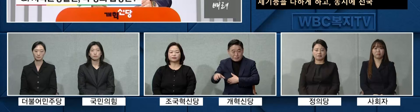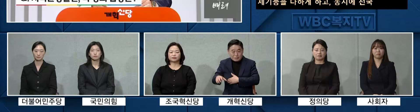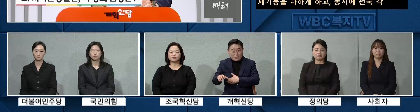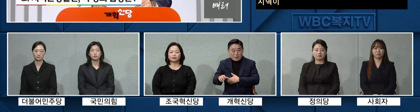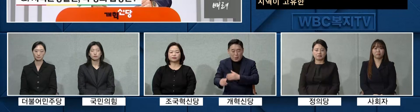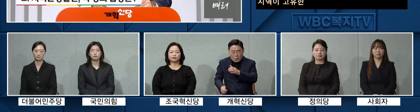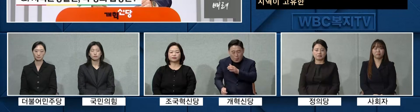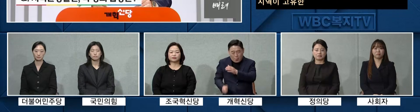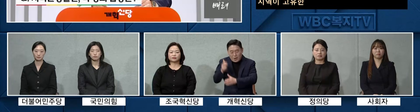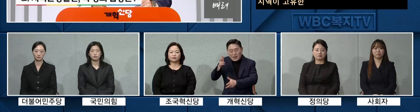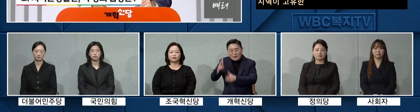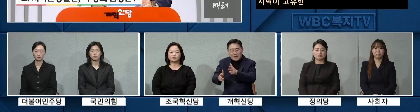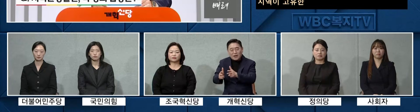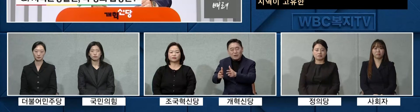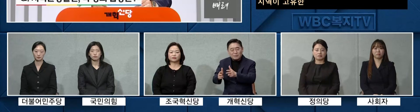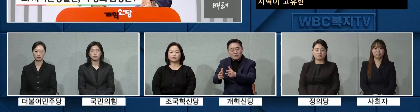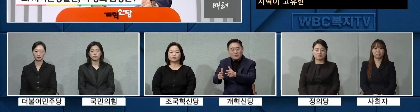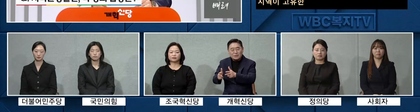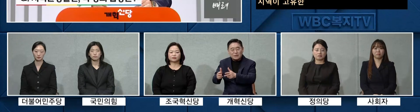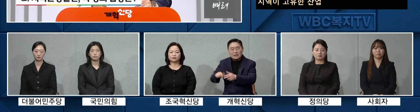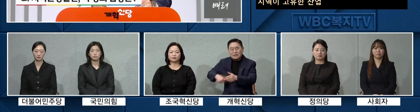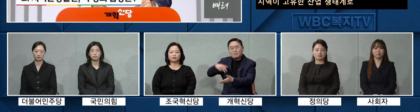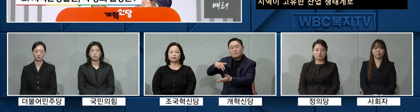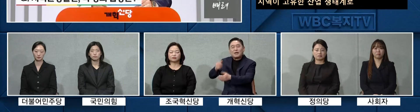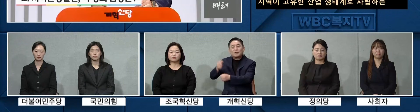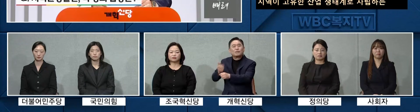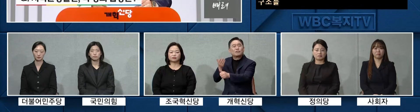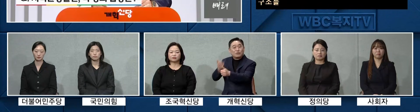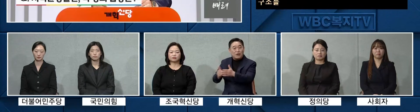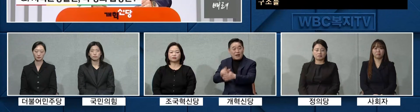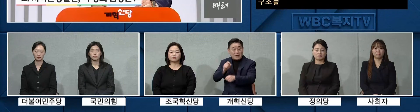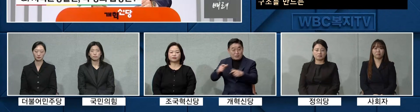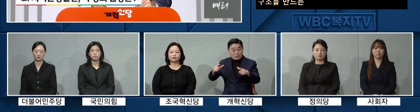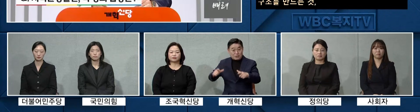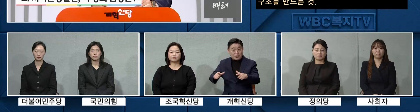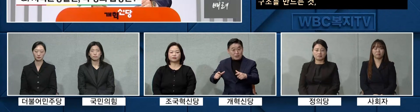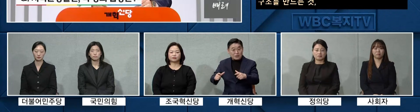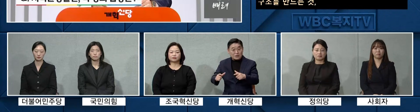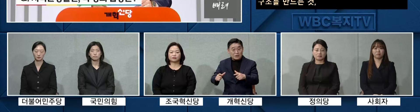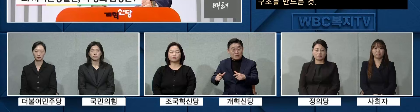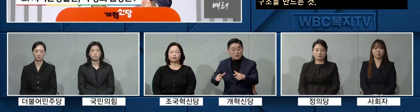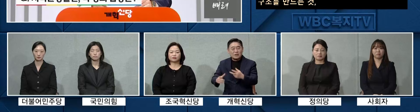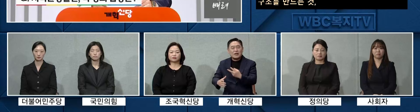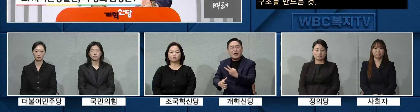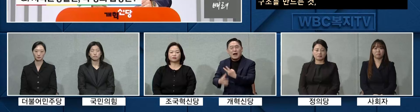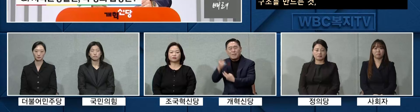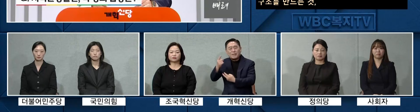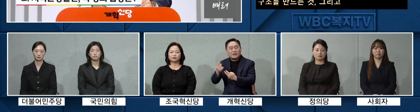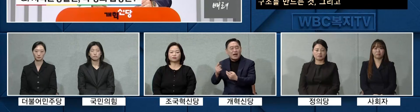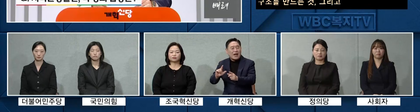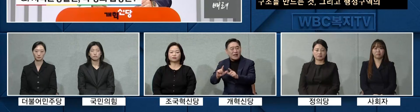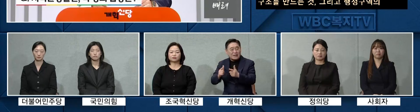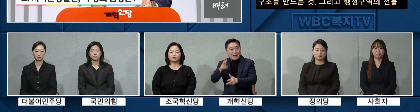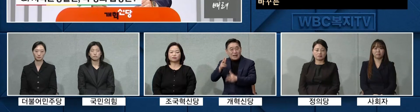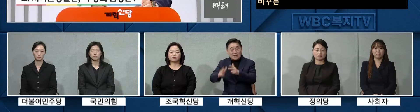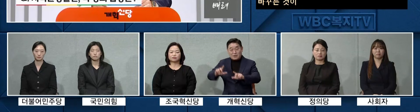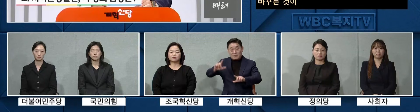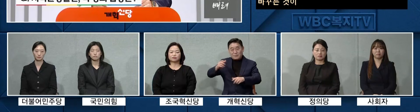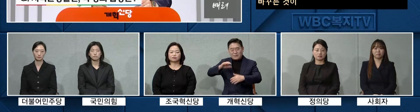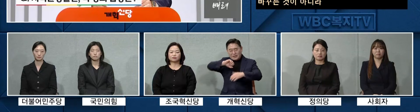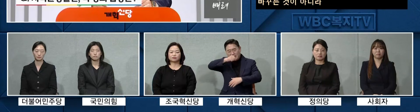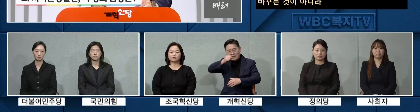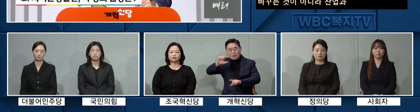산업 생태계로 자립하는 구조를 만드는 것, 그리고 행정구역의 선을 바꾸는 것이 아니라 산업과 재정의 구조를 바꾸는